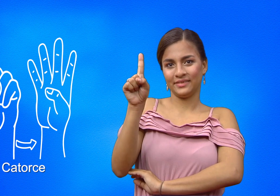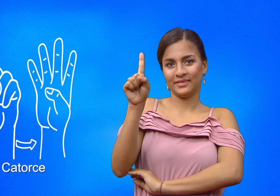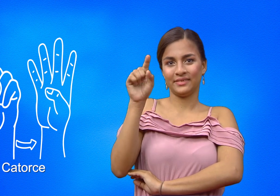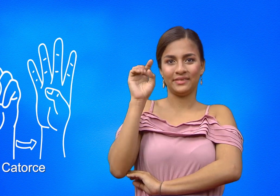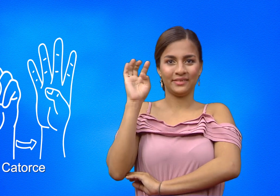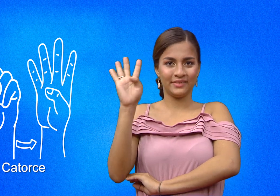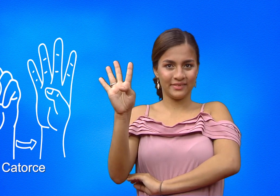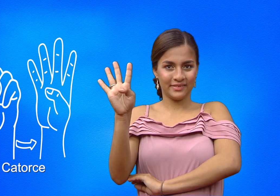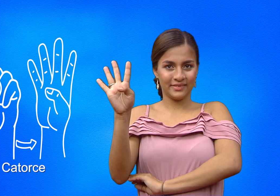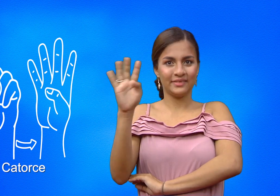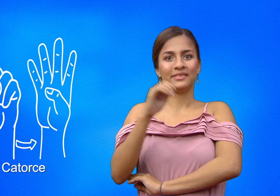14